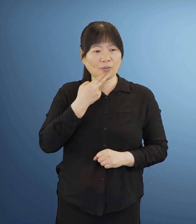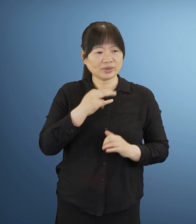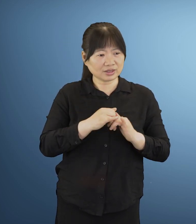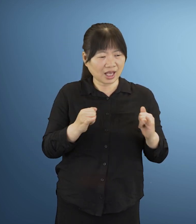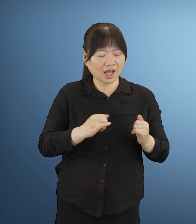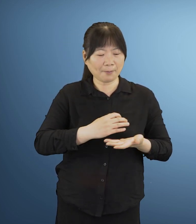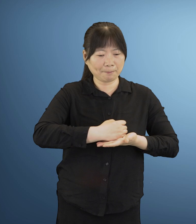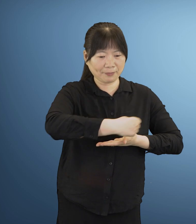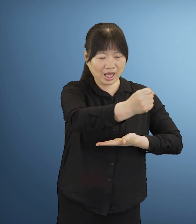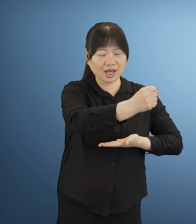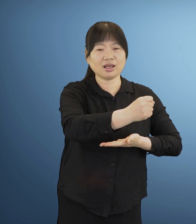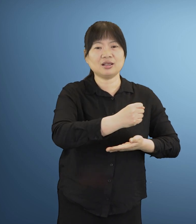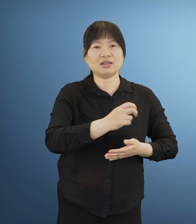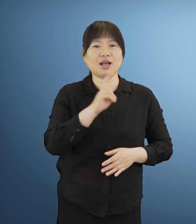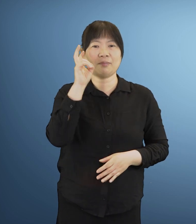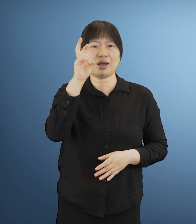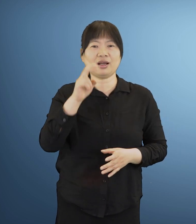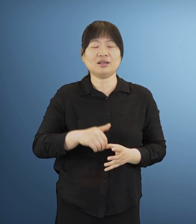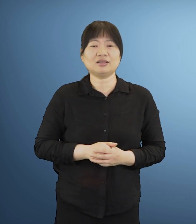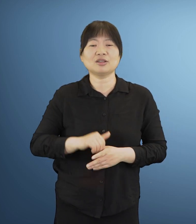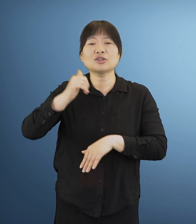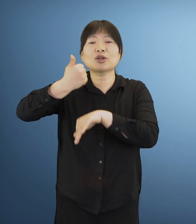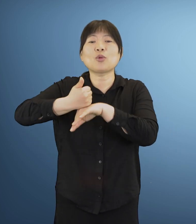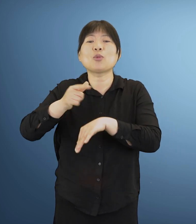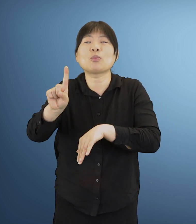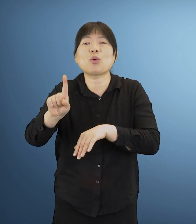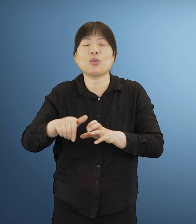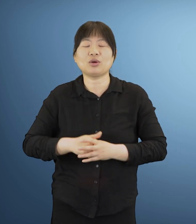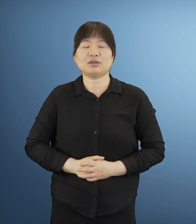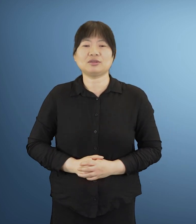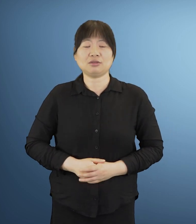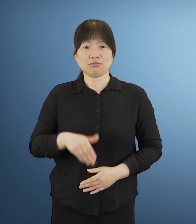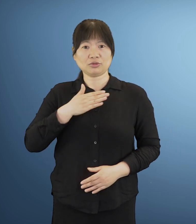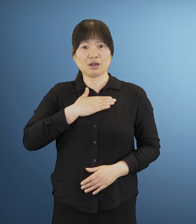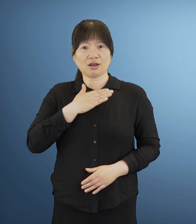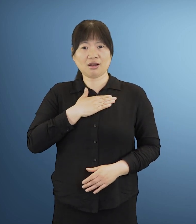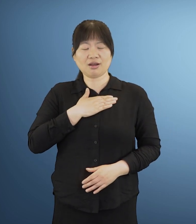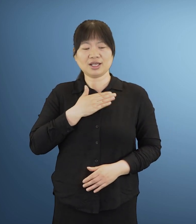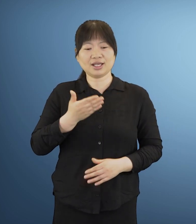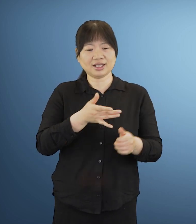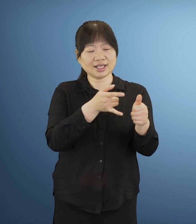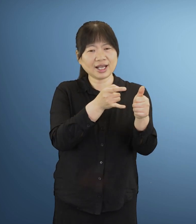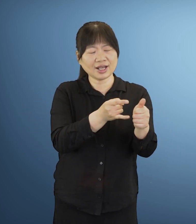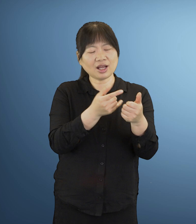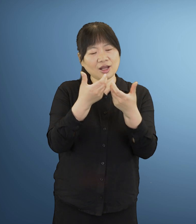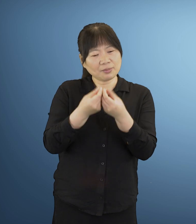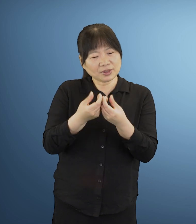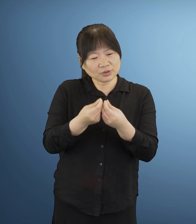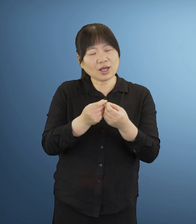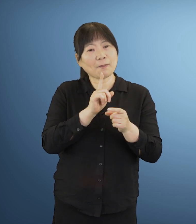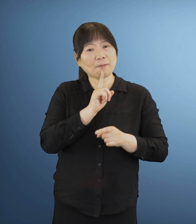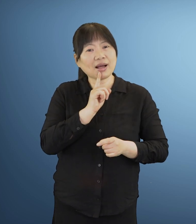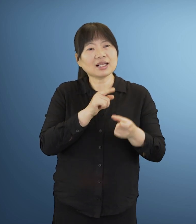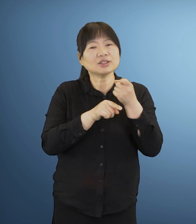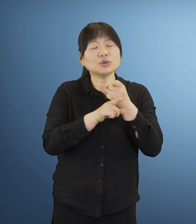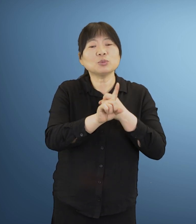빼앗기리라. 그러므로 결론이죠. 내가 그들에게 비유를 말하는 것은